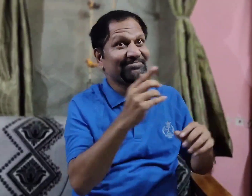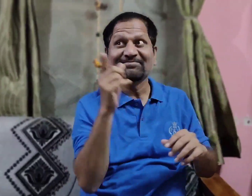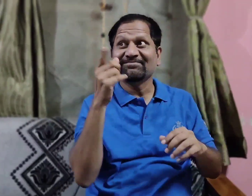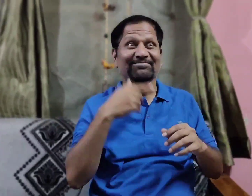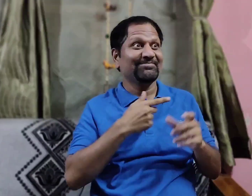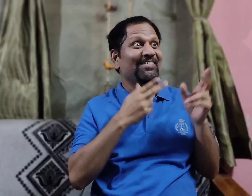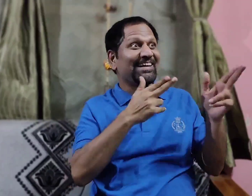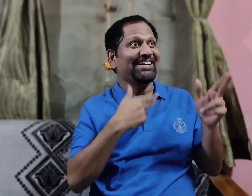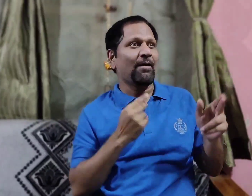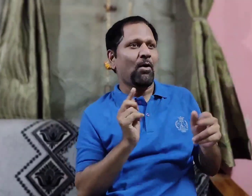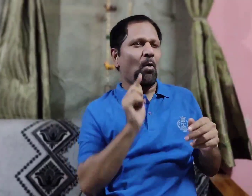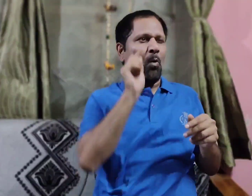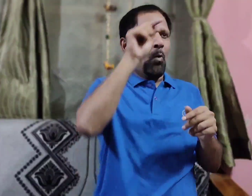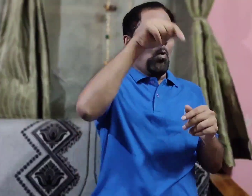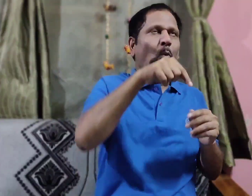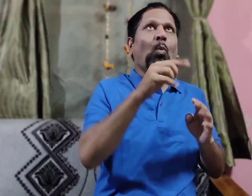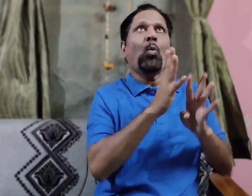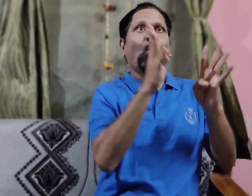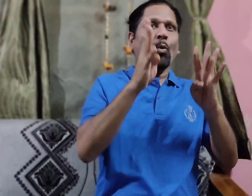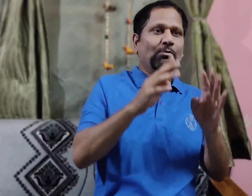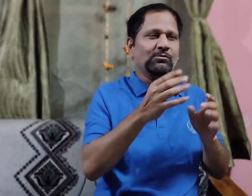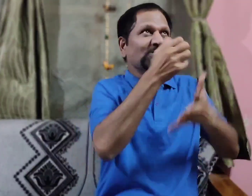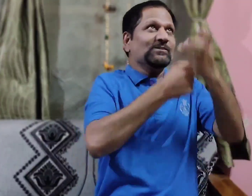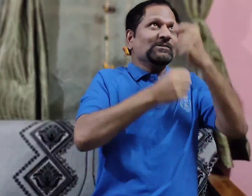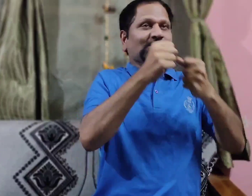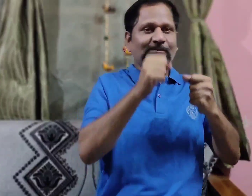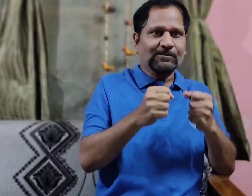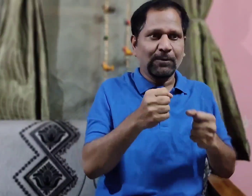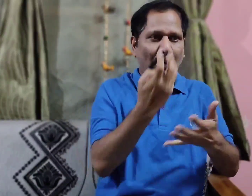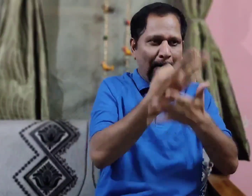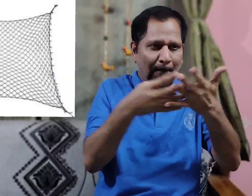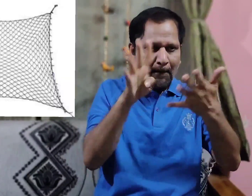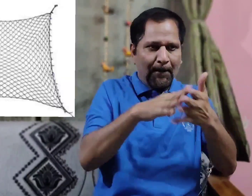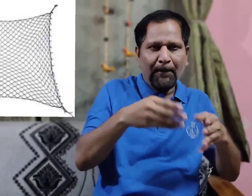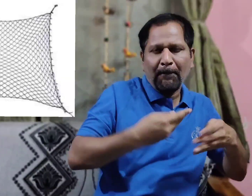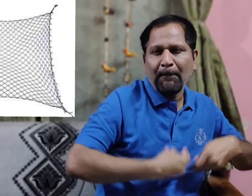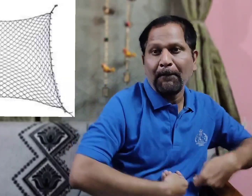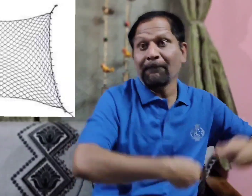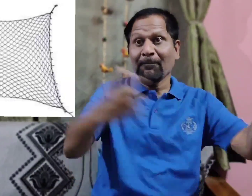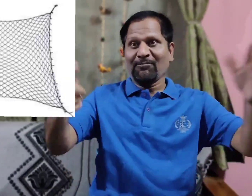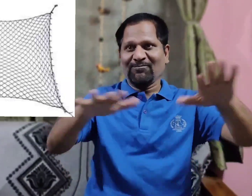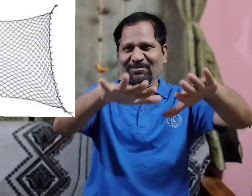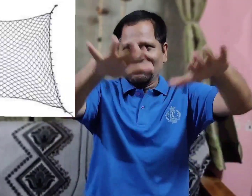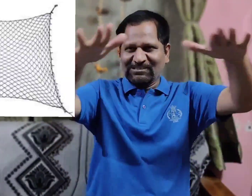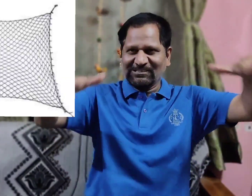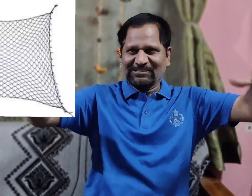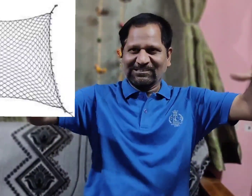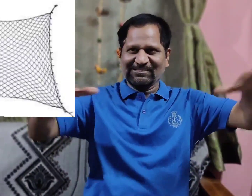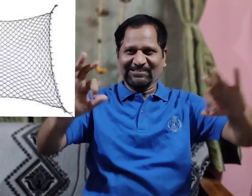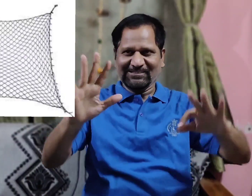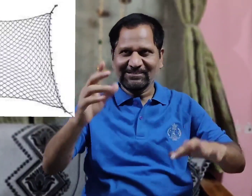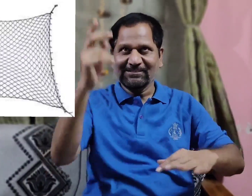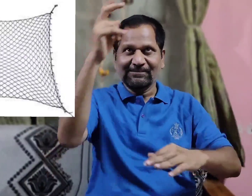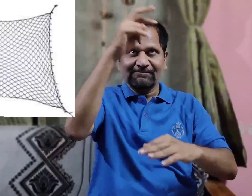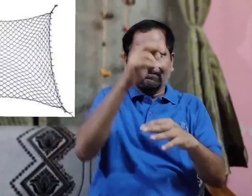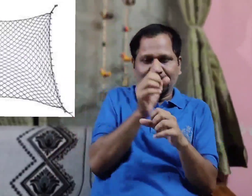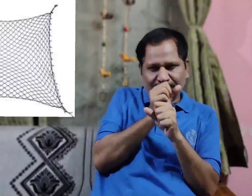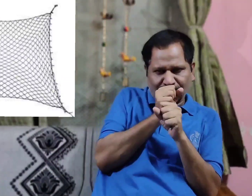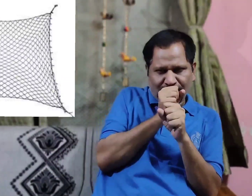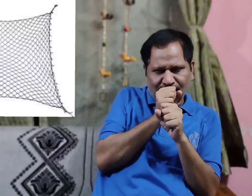लिए गए हुए थे तो वो शिकारी चुपचाप से पेड़ पर उस लता के सहारे चढ़ा और उसने वहाँ पर जाल बिछा दिया। जाल बिछाने के